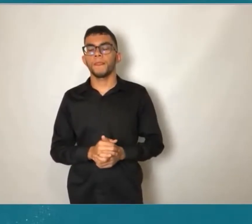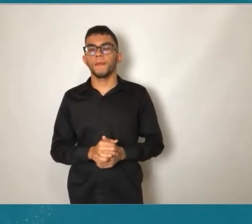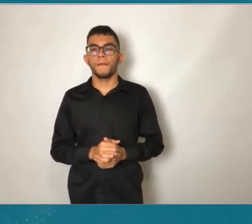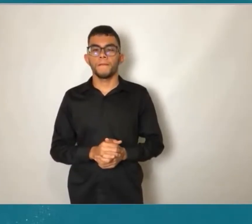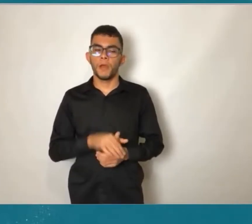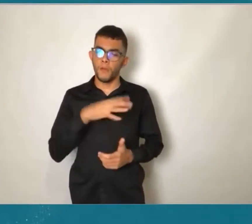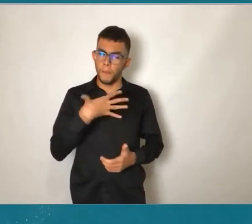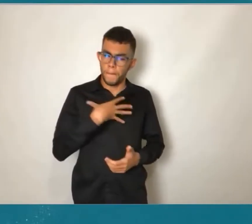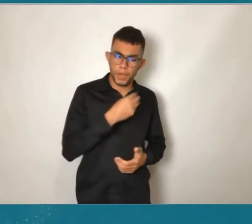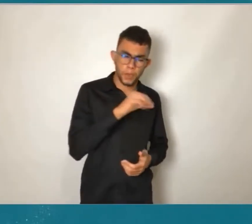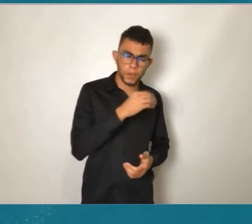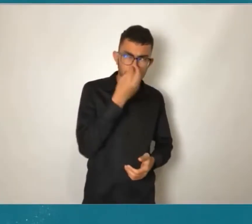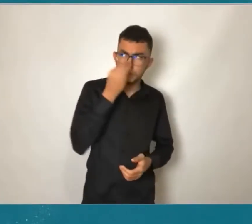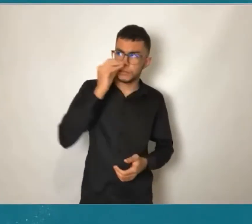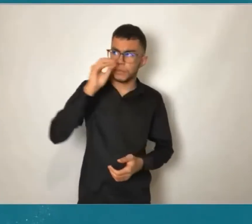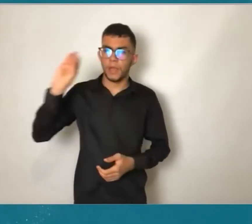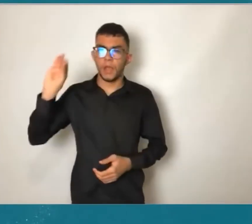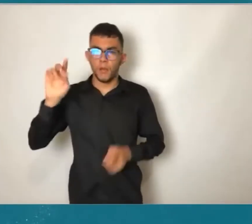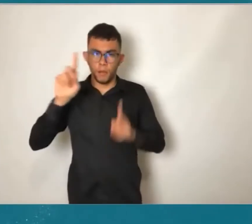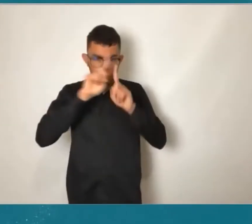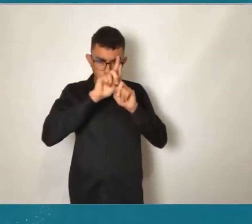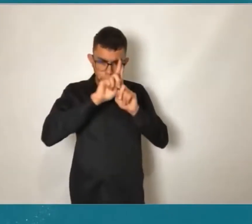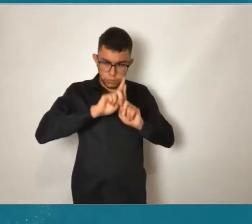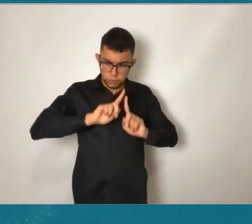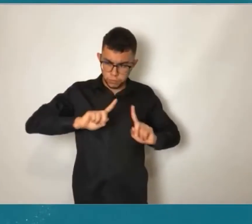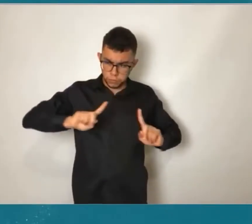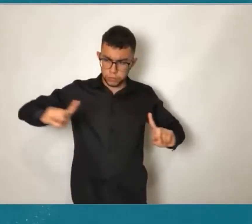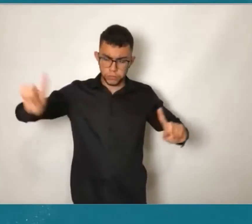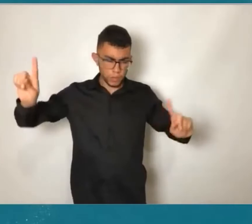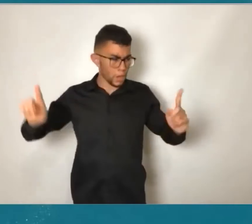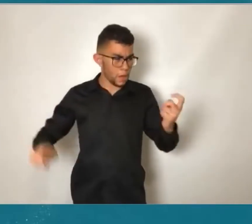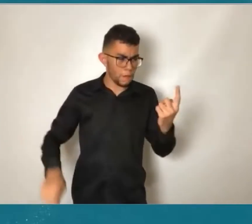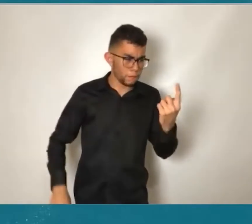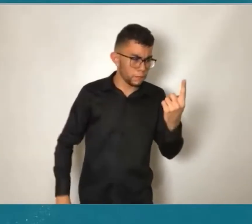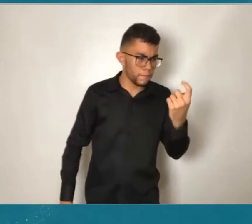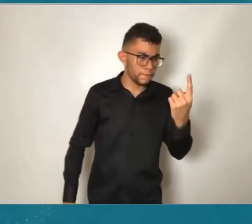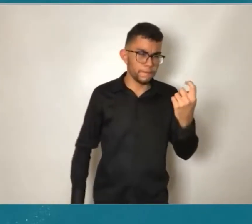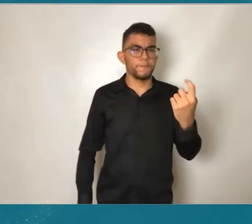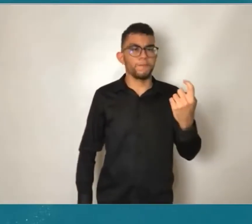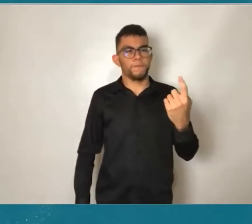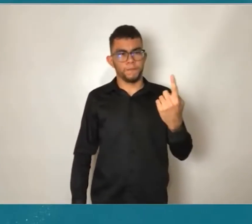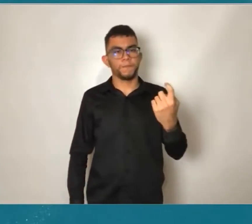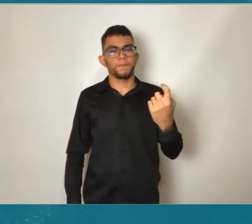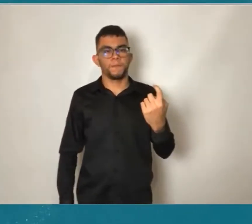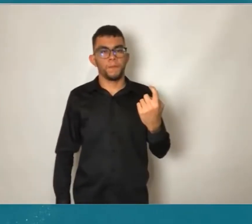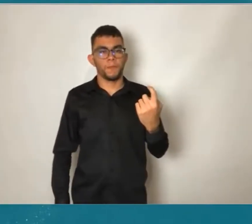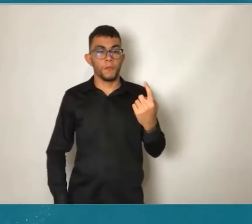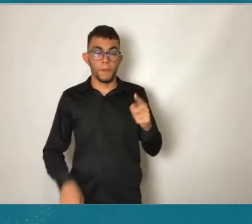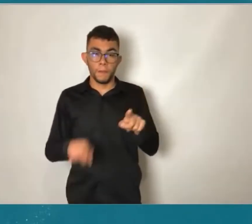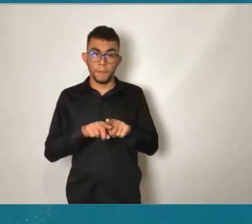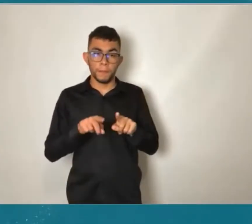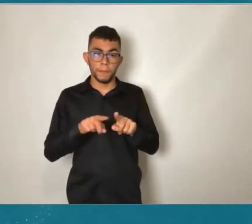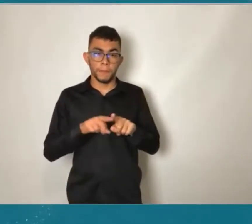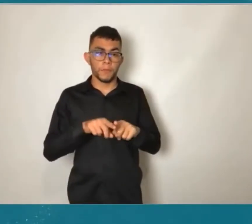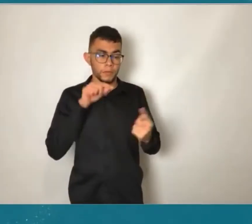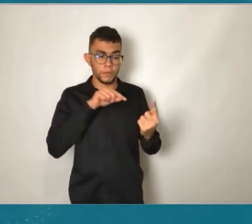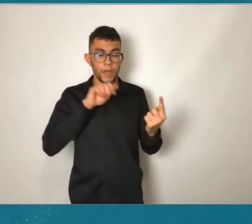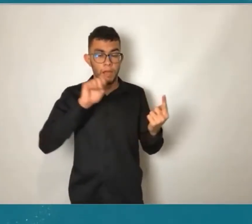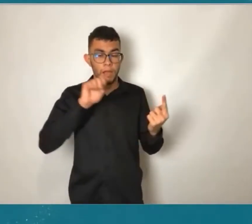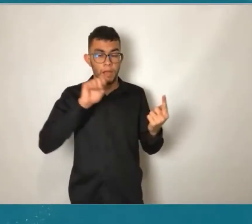rei: rei, se você está com medo, você está desesperado, então pede um sinal para Deus. Tá? Sabe o que ele